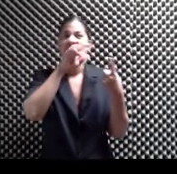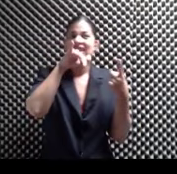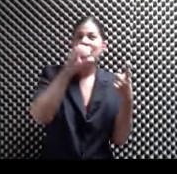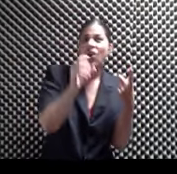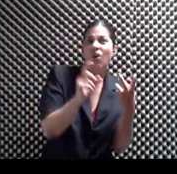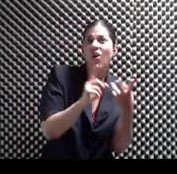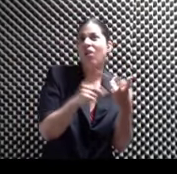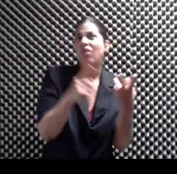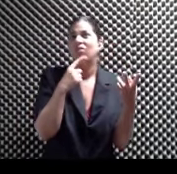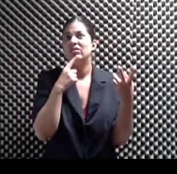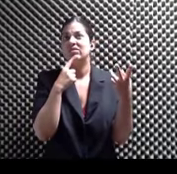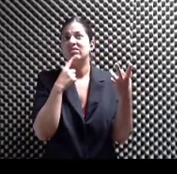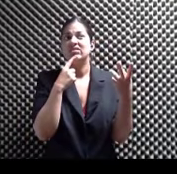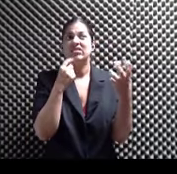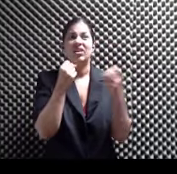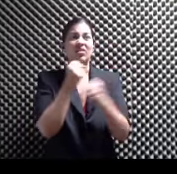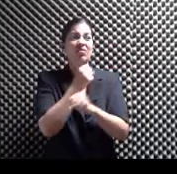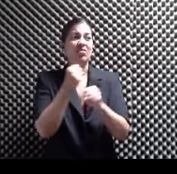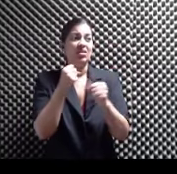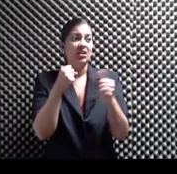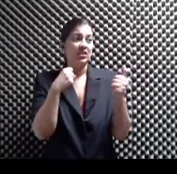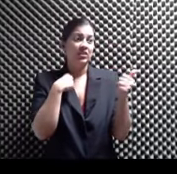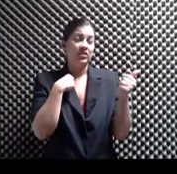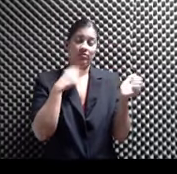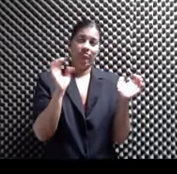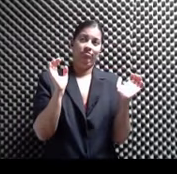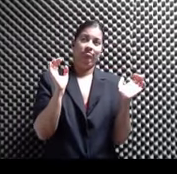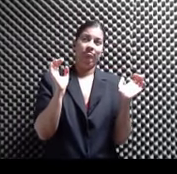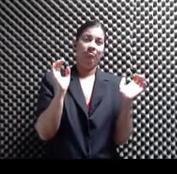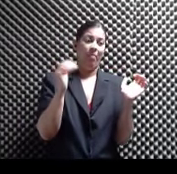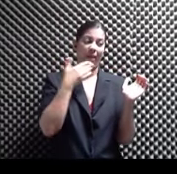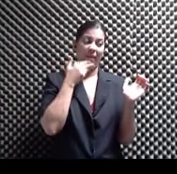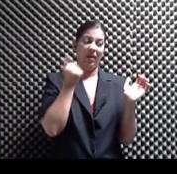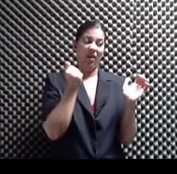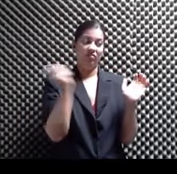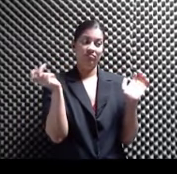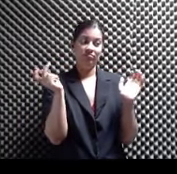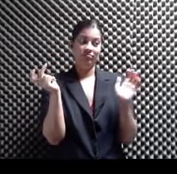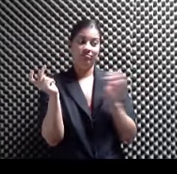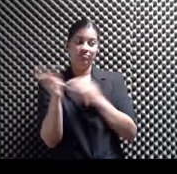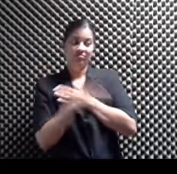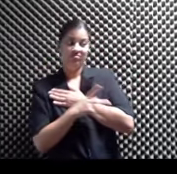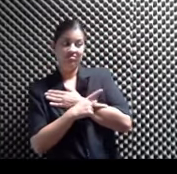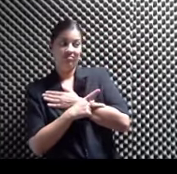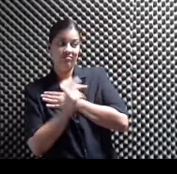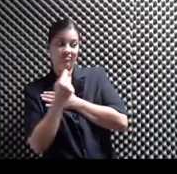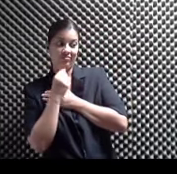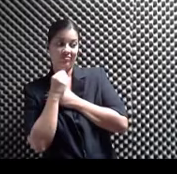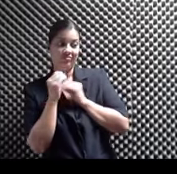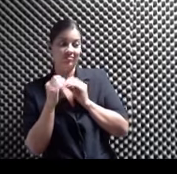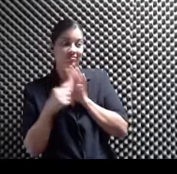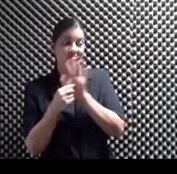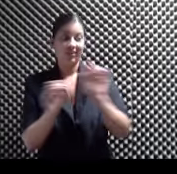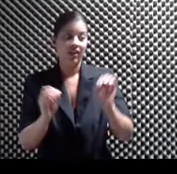tirándose y nosotros estamos... Engavetarla. Mentira. No, imagínate. Si de eso se